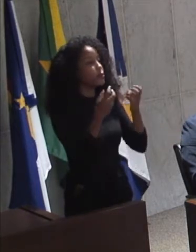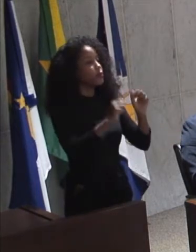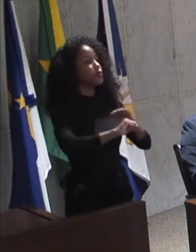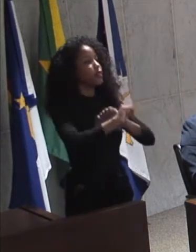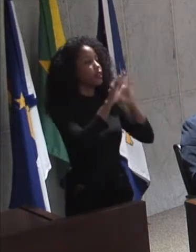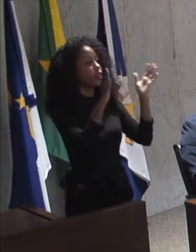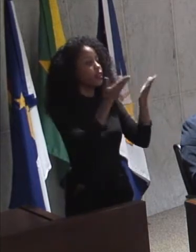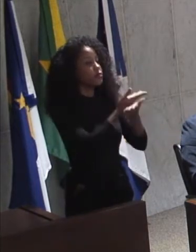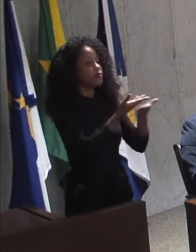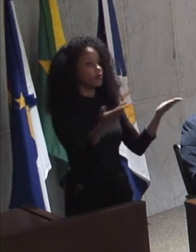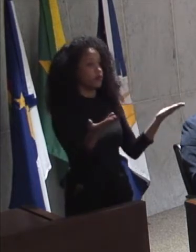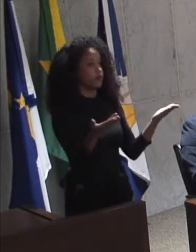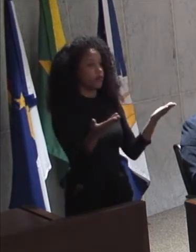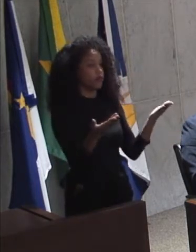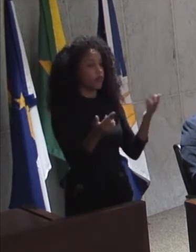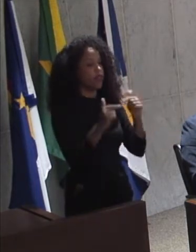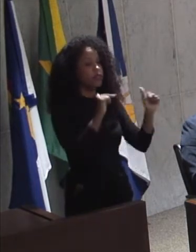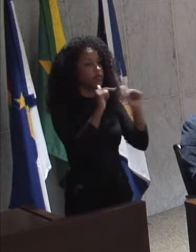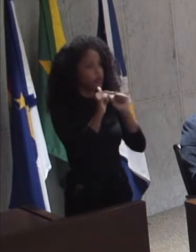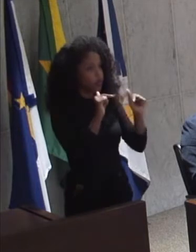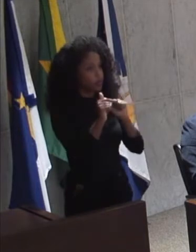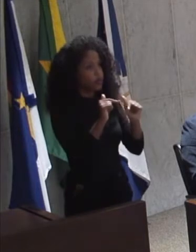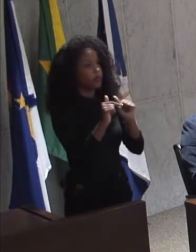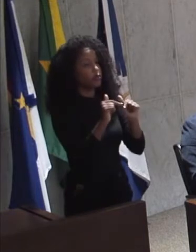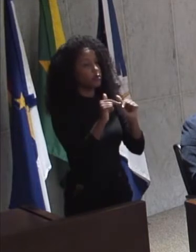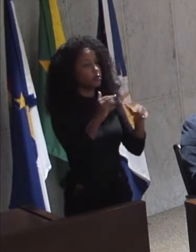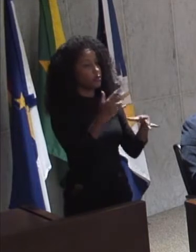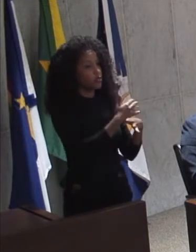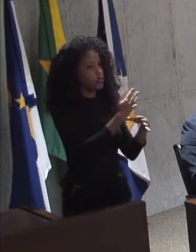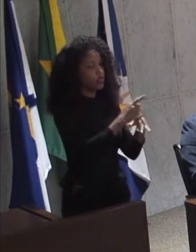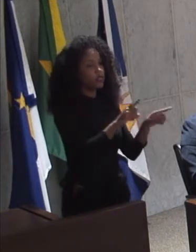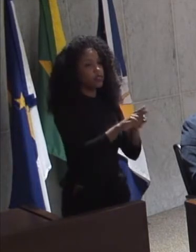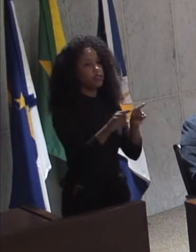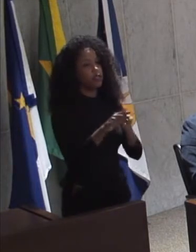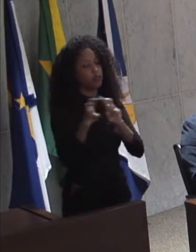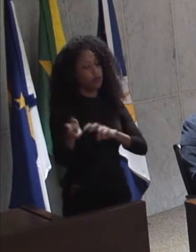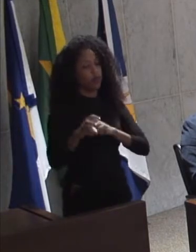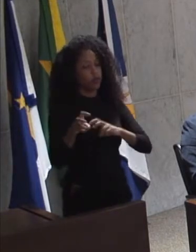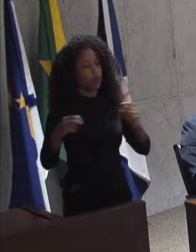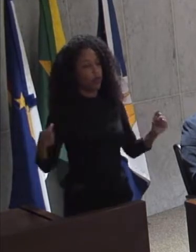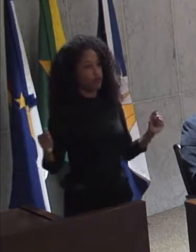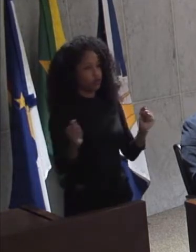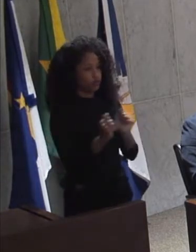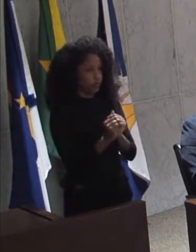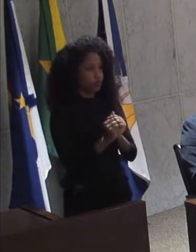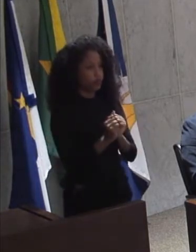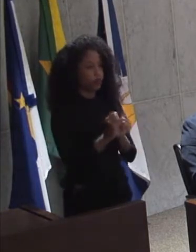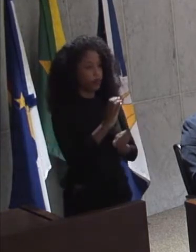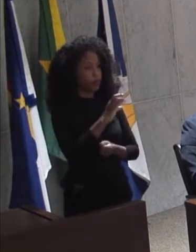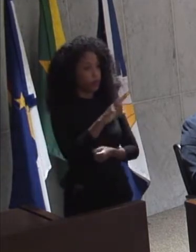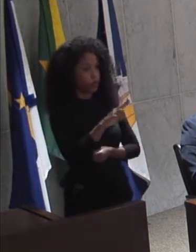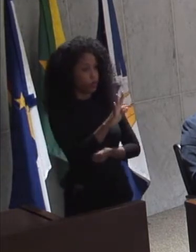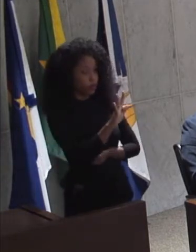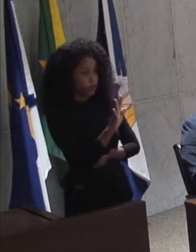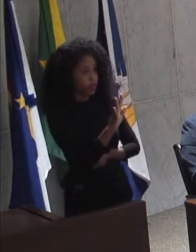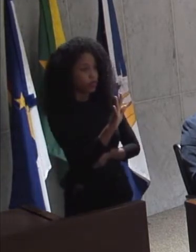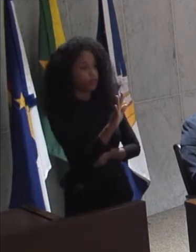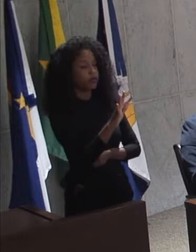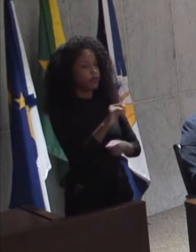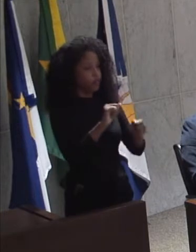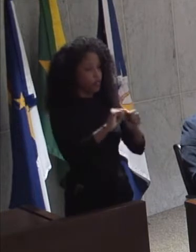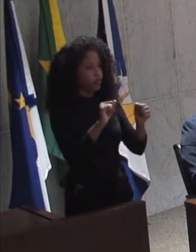visivelmente, os trabalhadores da cidade e do campo junto. Foi a partir da CUT que houve